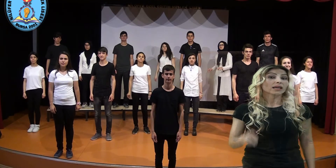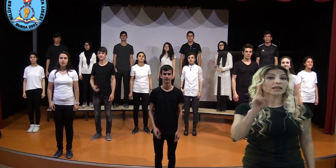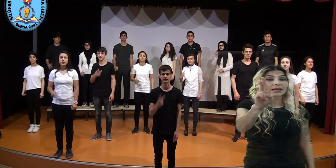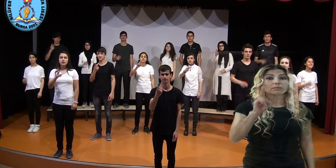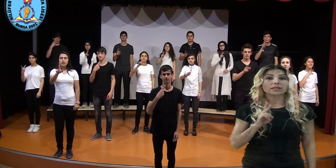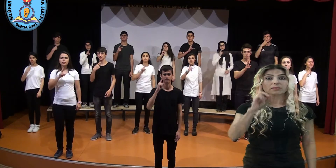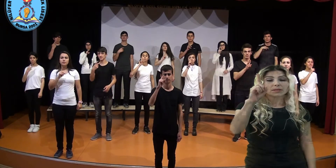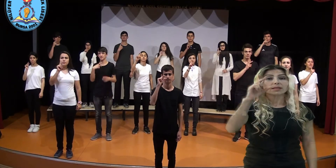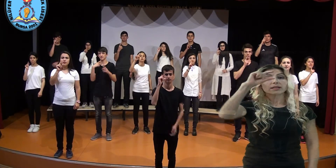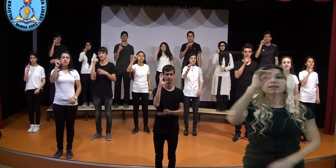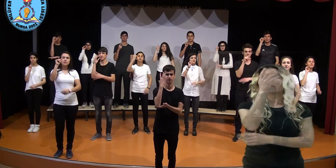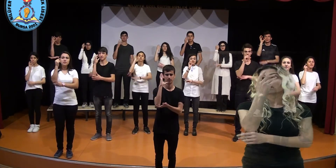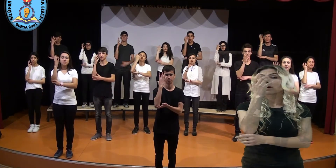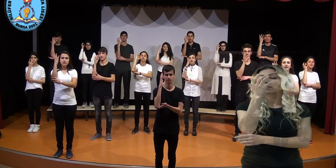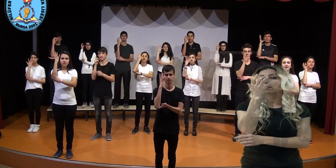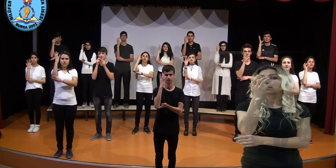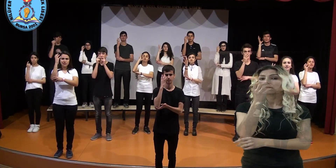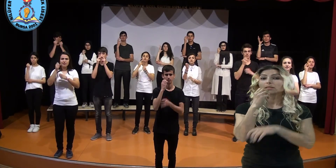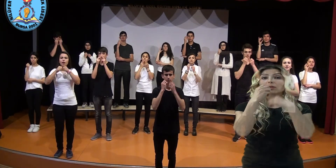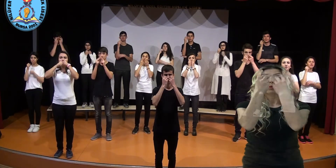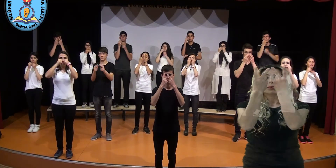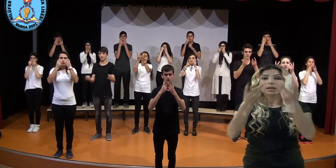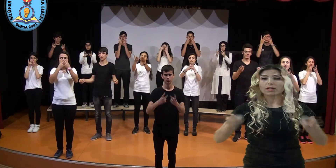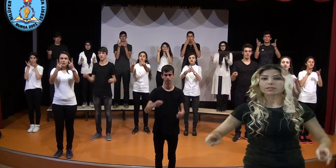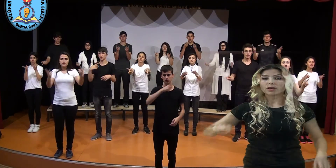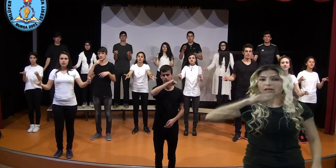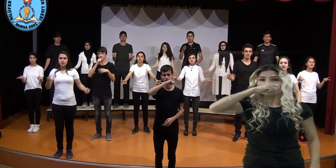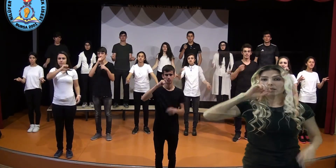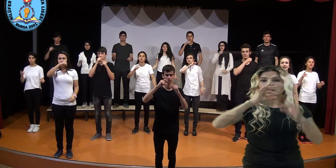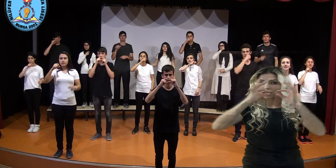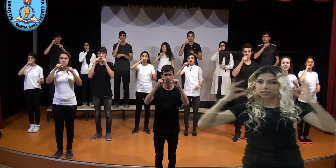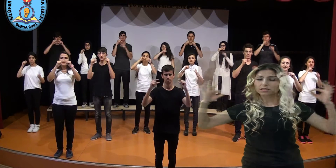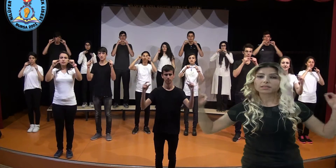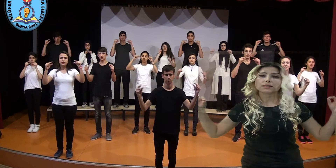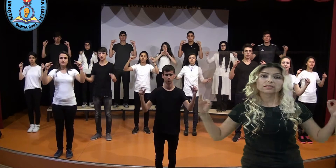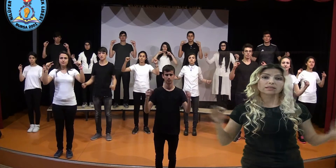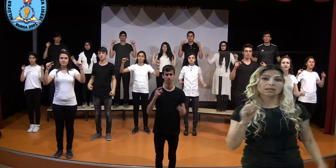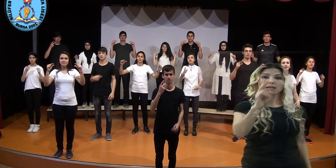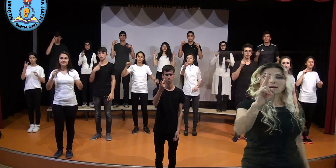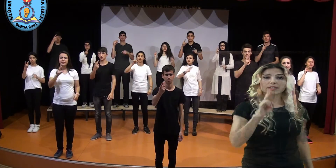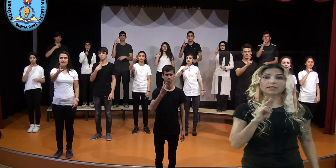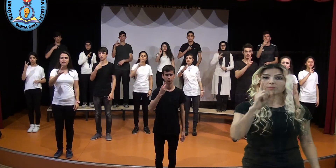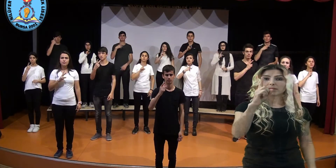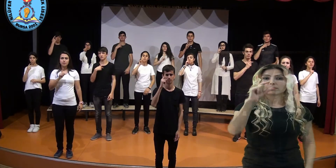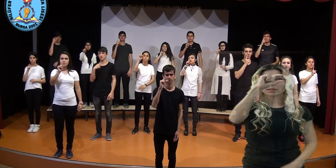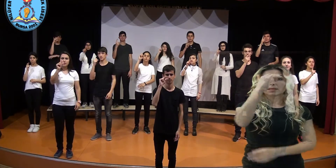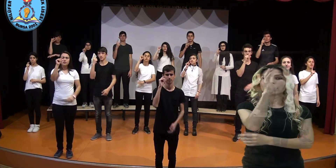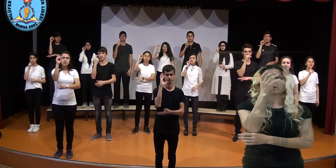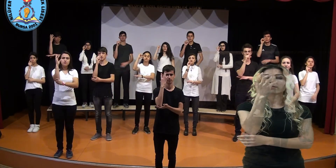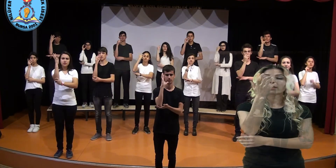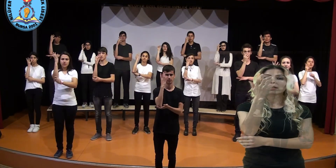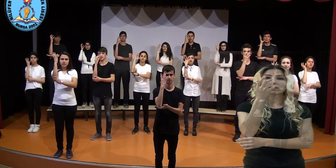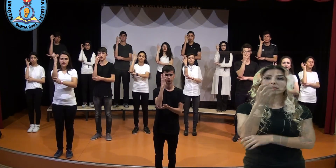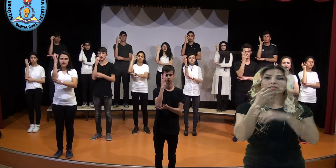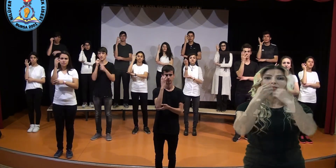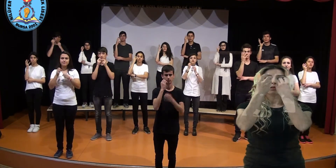İkimiz bir fidanım, güller açan damlıyız. İkimiz bir